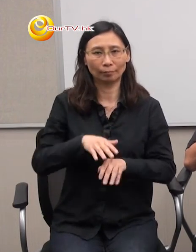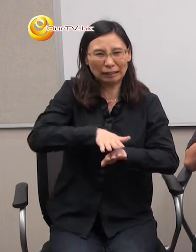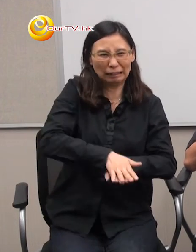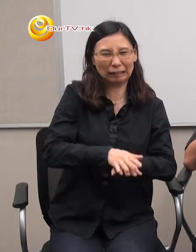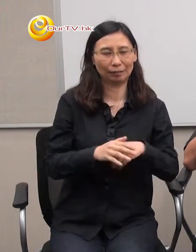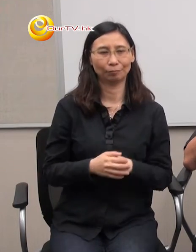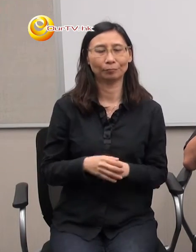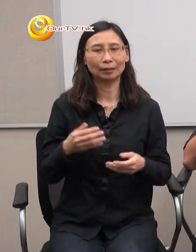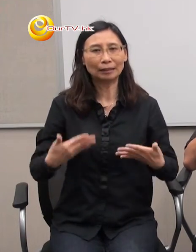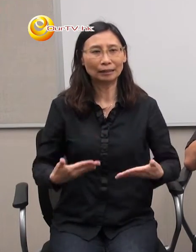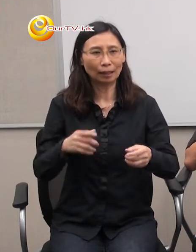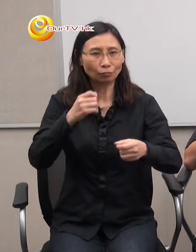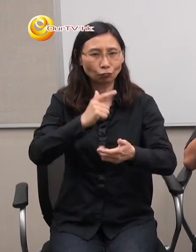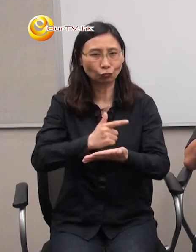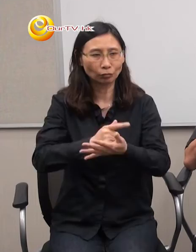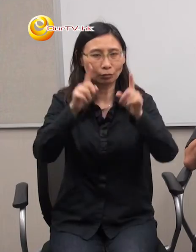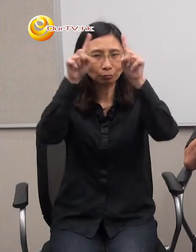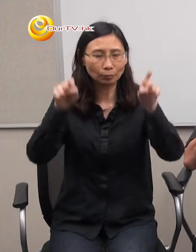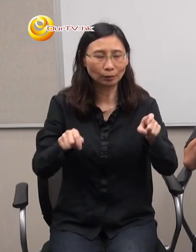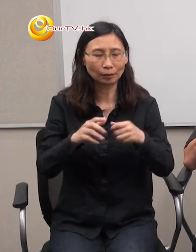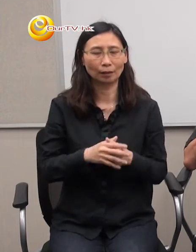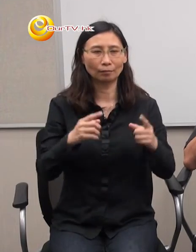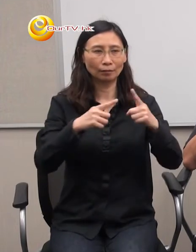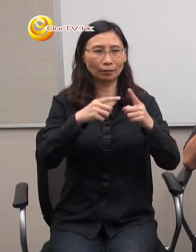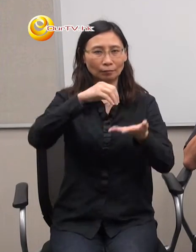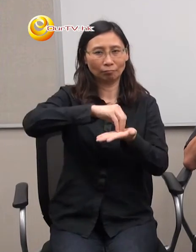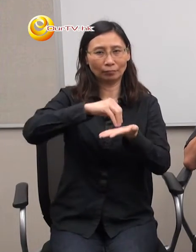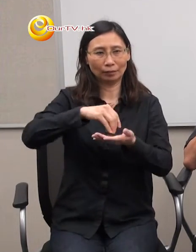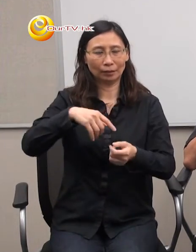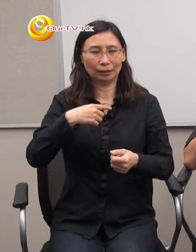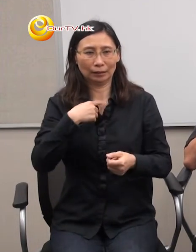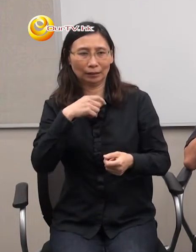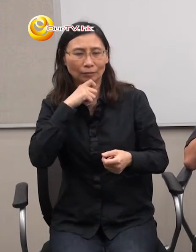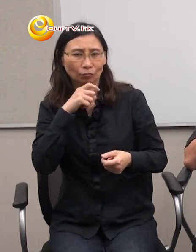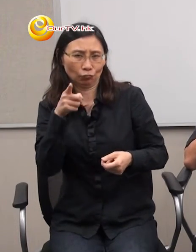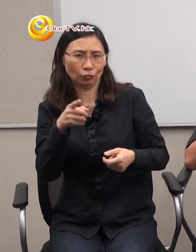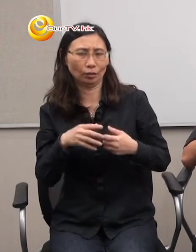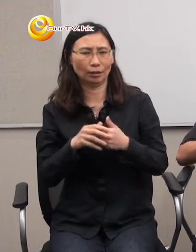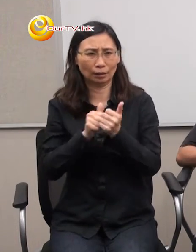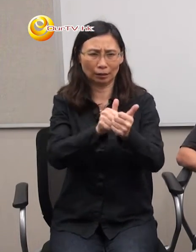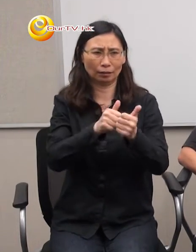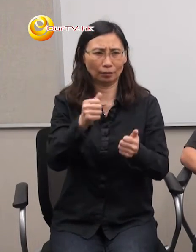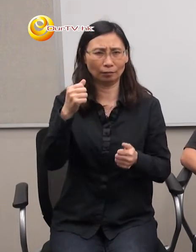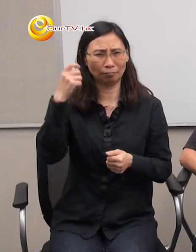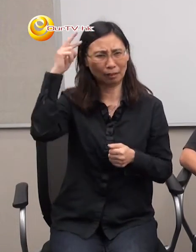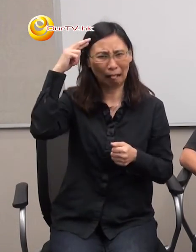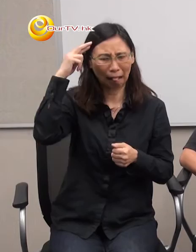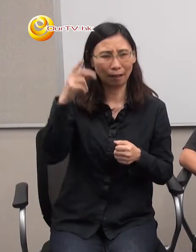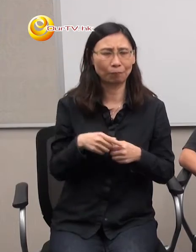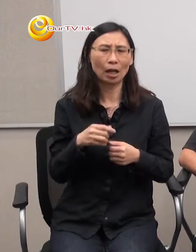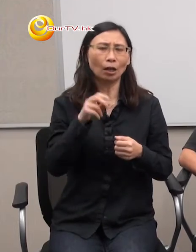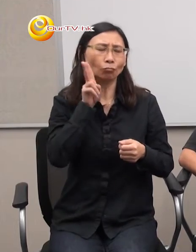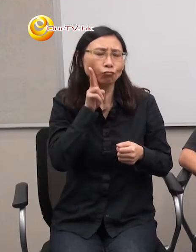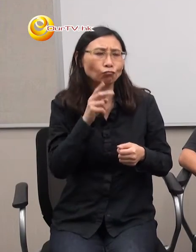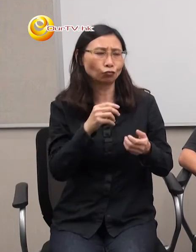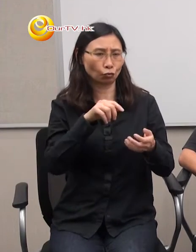咁個問題就係話。人必自無疑後人悔之啫，咁你會唔會陪佢癲咧？如果你話六十個都唔見佢，咁其實張德